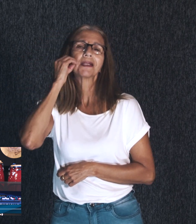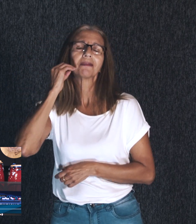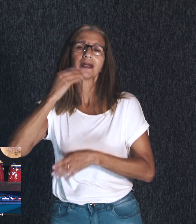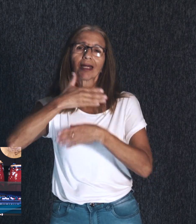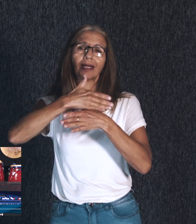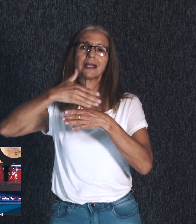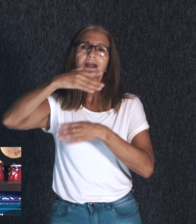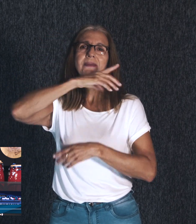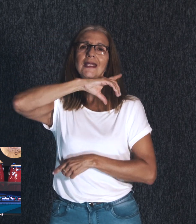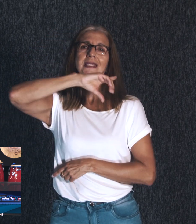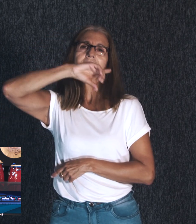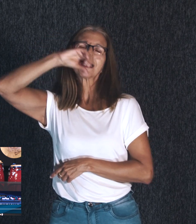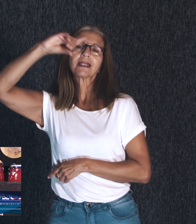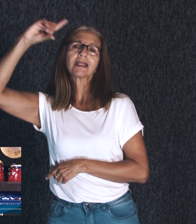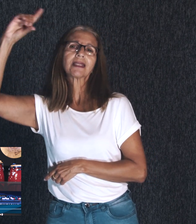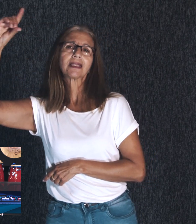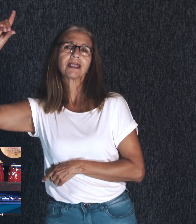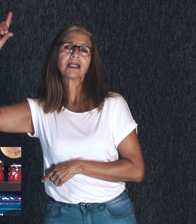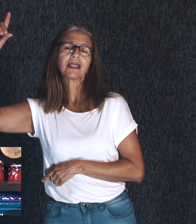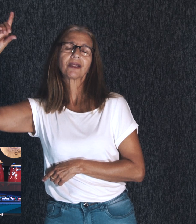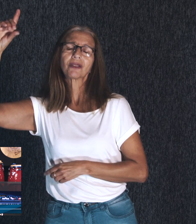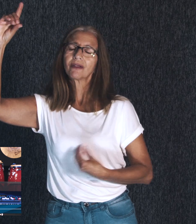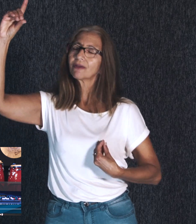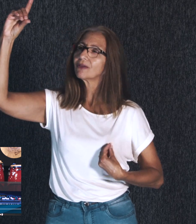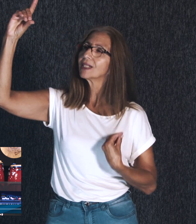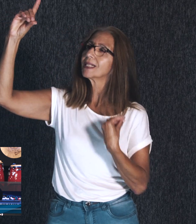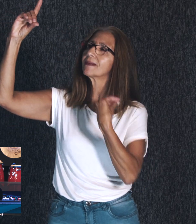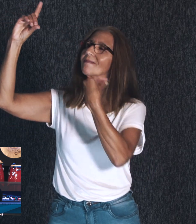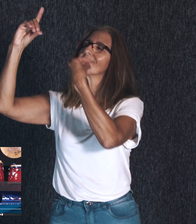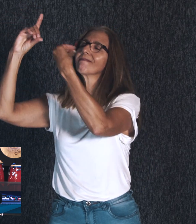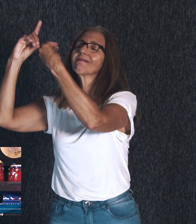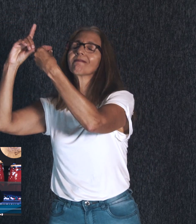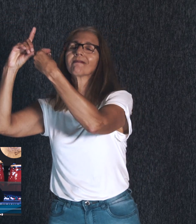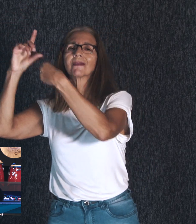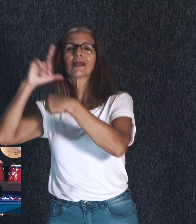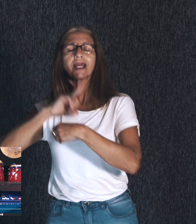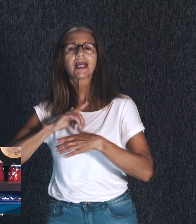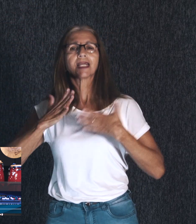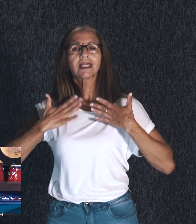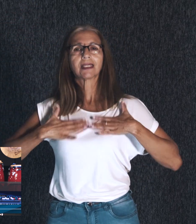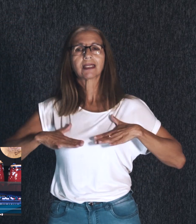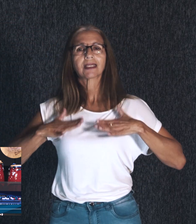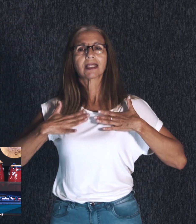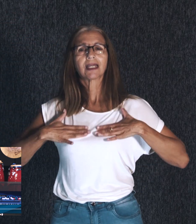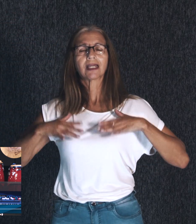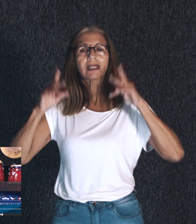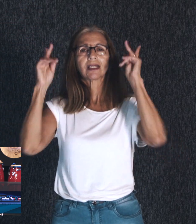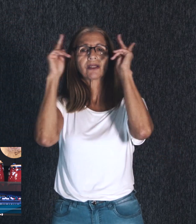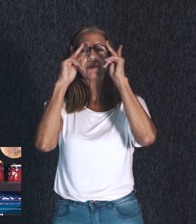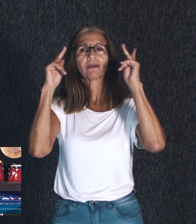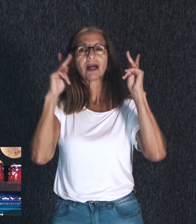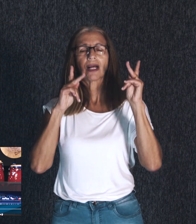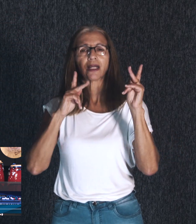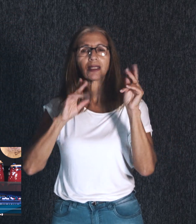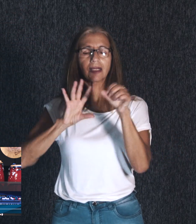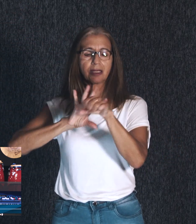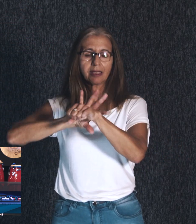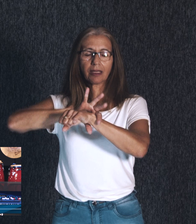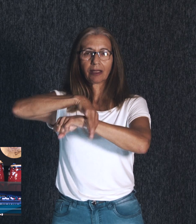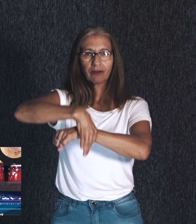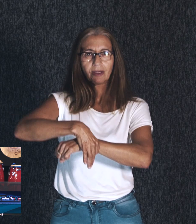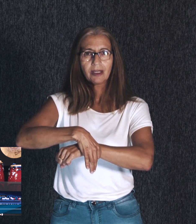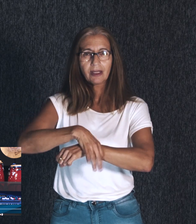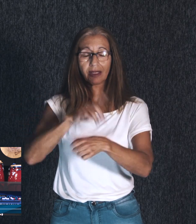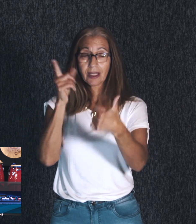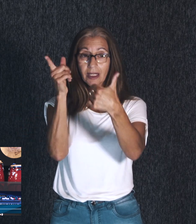Onipotente, descansará. Você está seguro debaixo das asas do nosso Deus. Primeira declaração